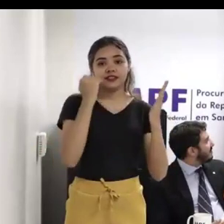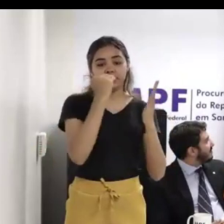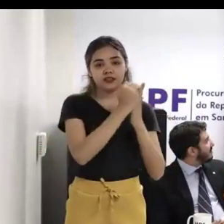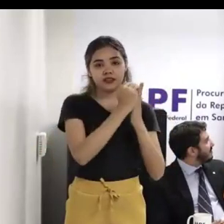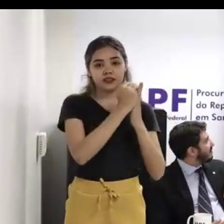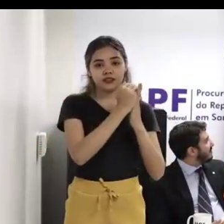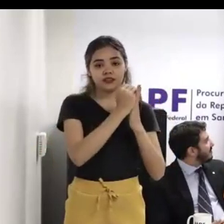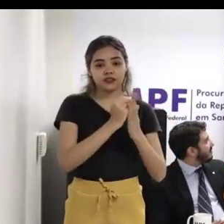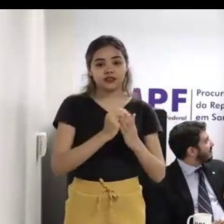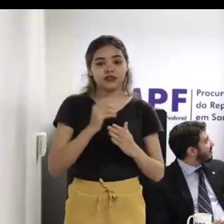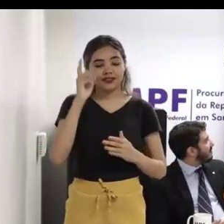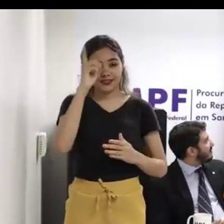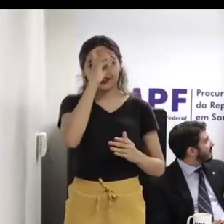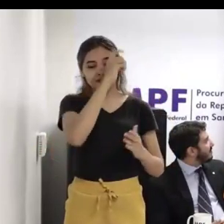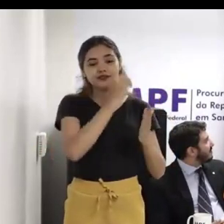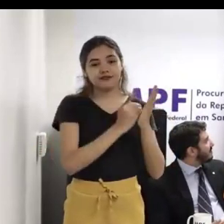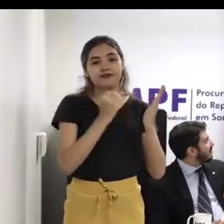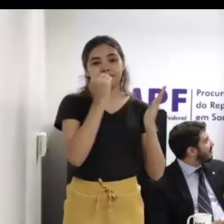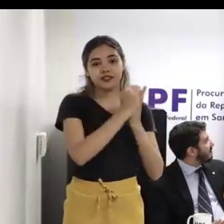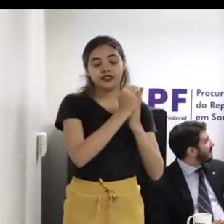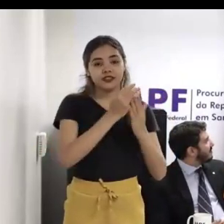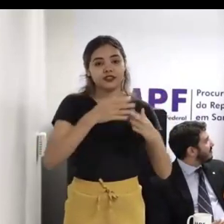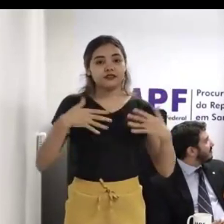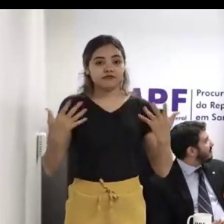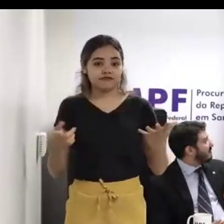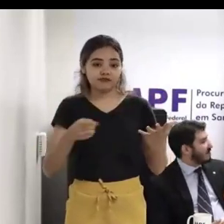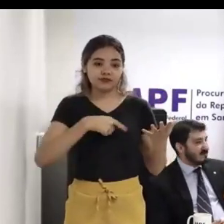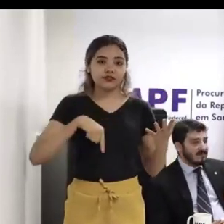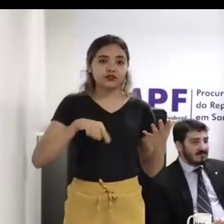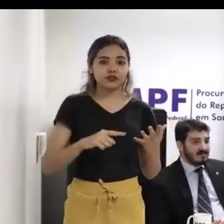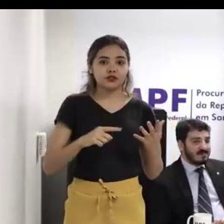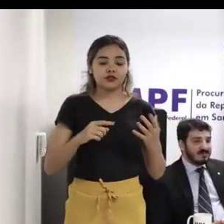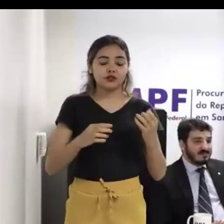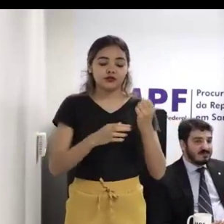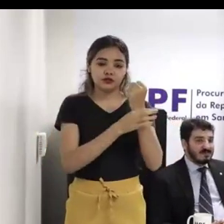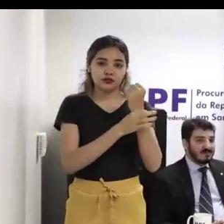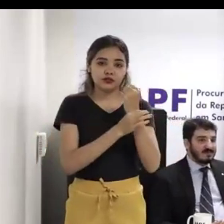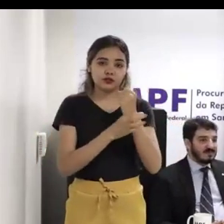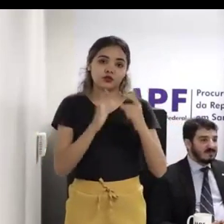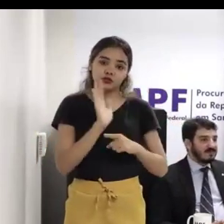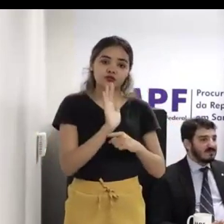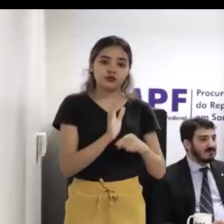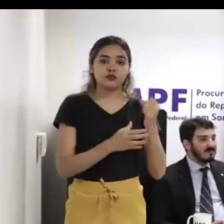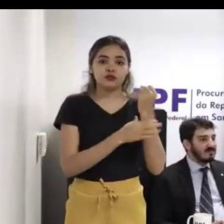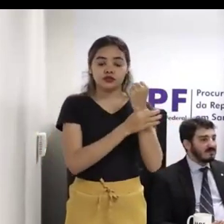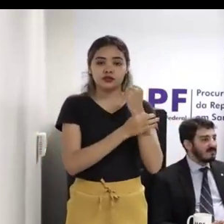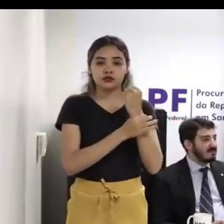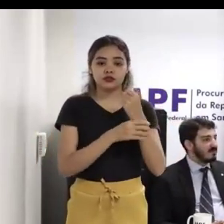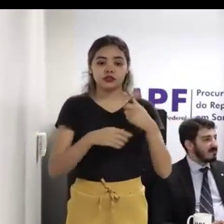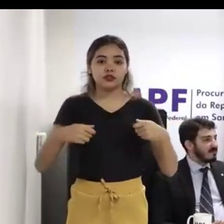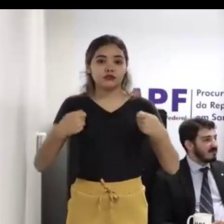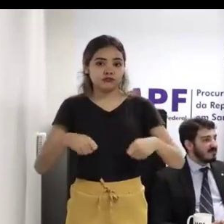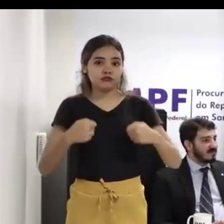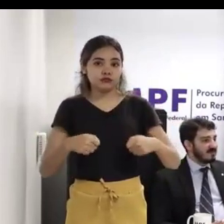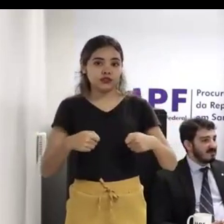e a gente enquanto rede de proteção Estamos também precisando cada vez mais né ver novas